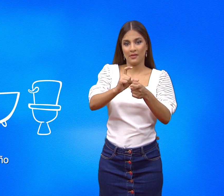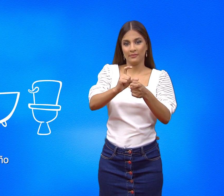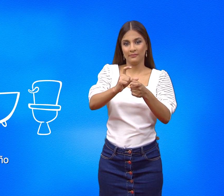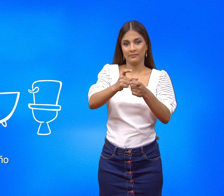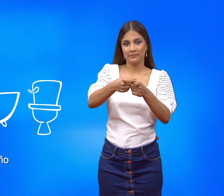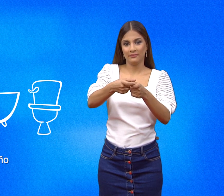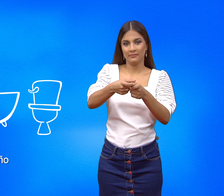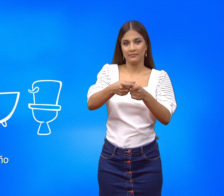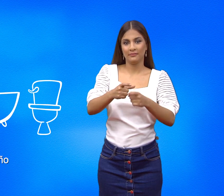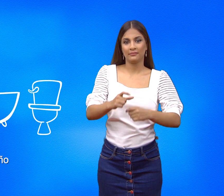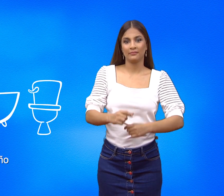baño